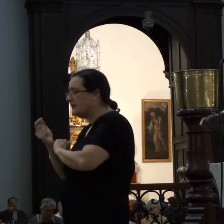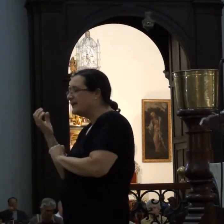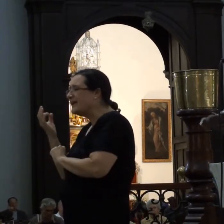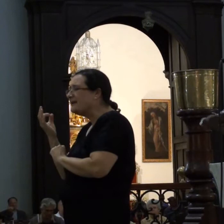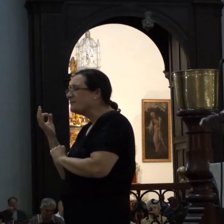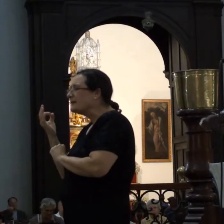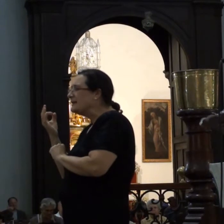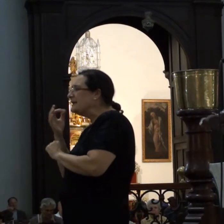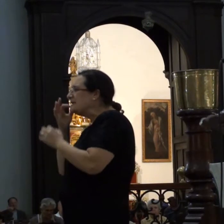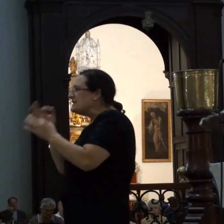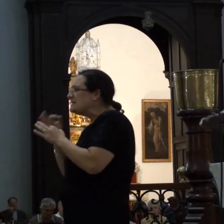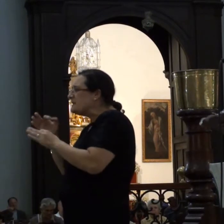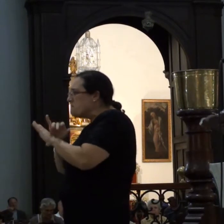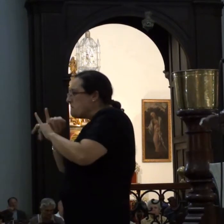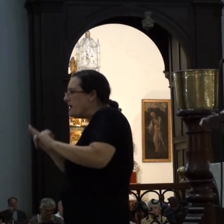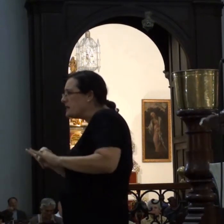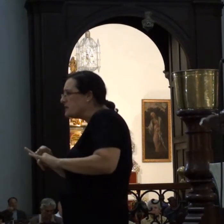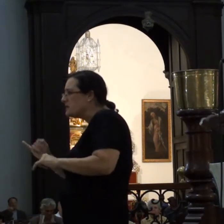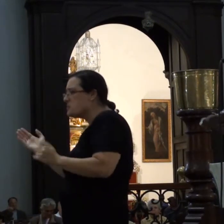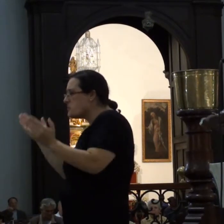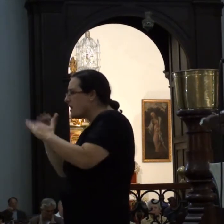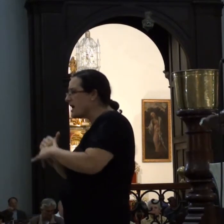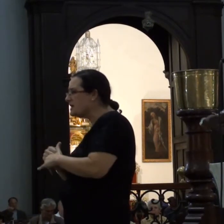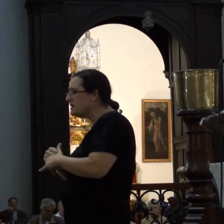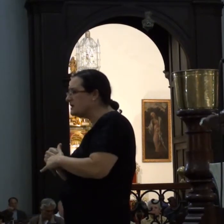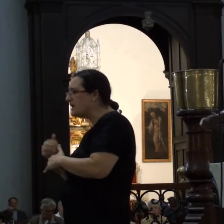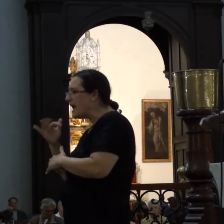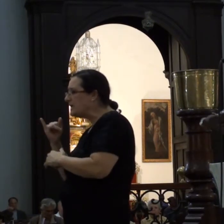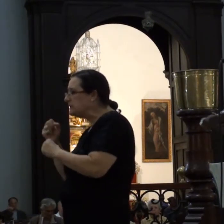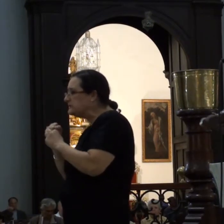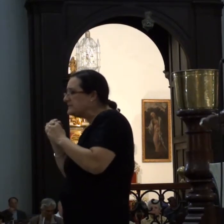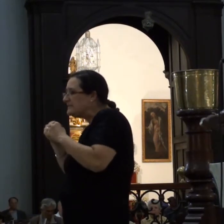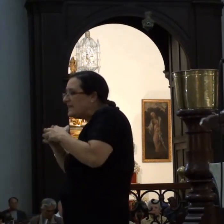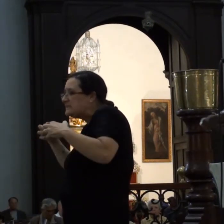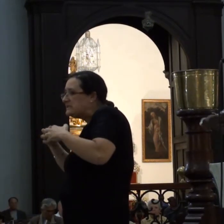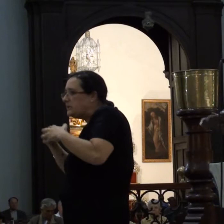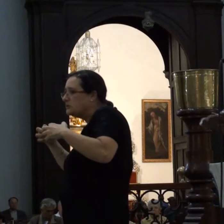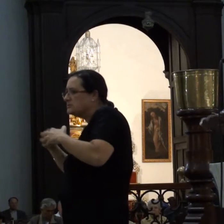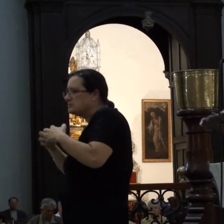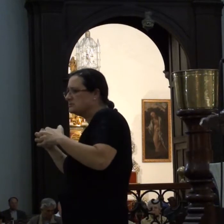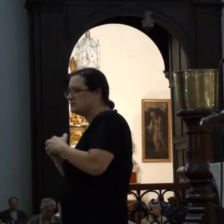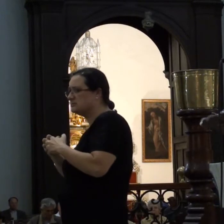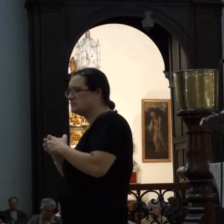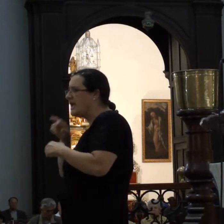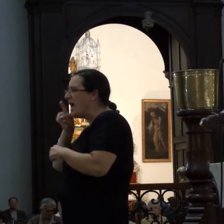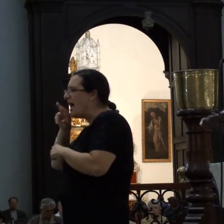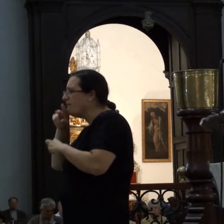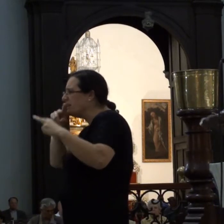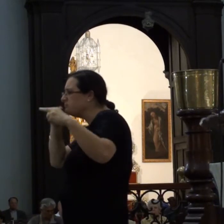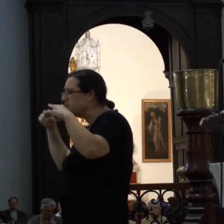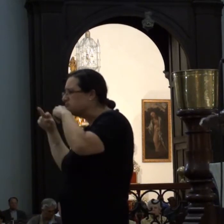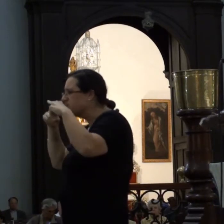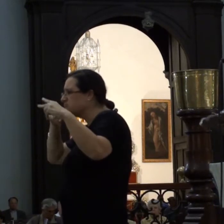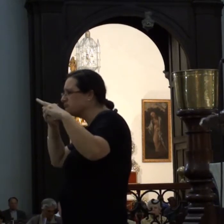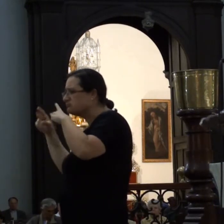no siempre pacífica sino en tensión dialéctica diríamos de distintas formas de ver